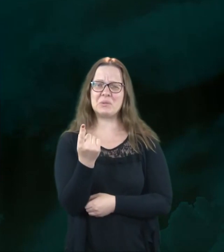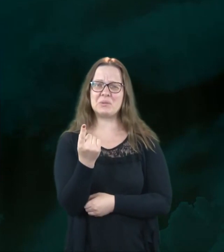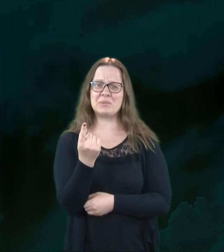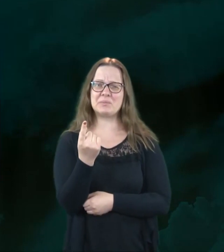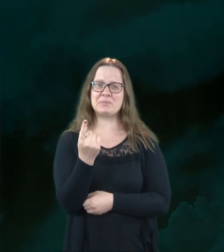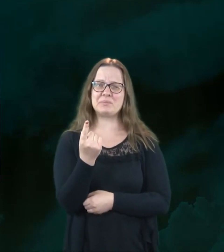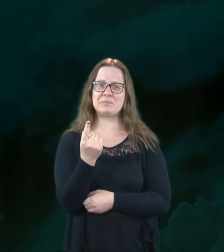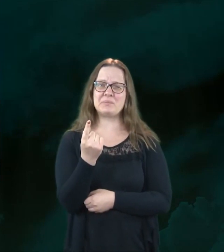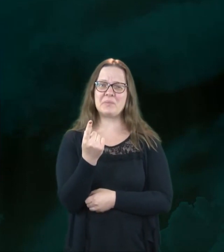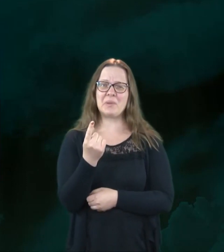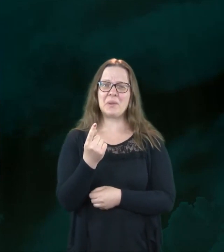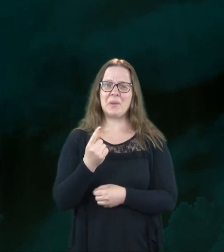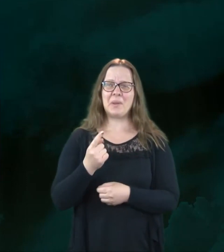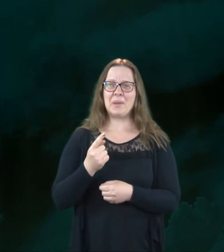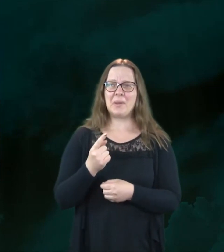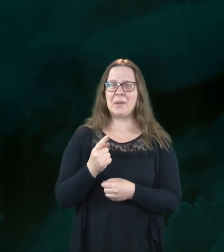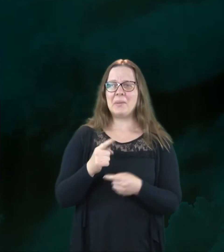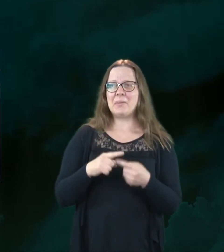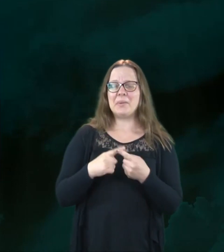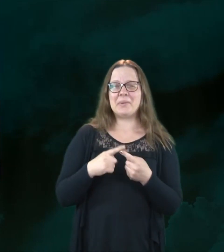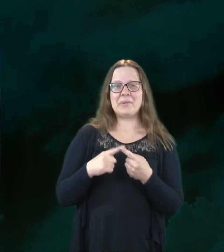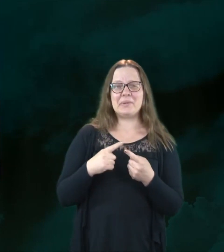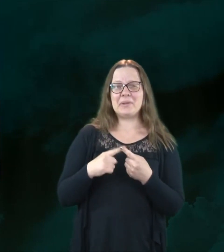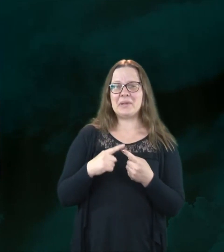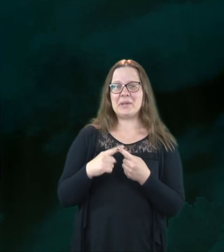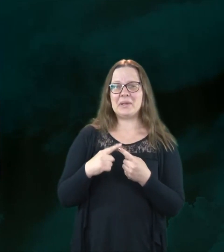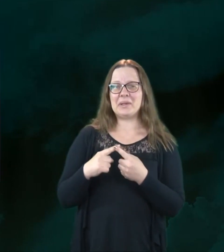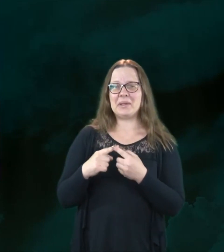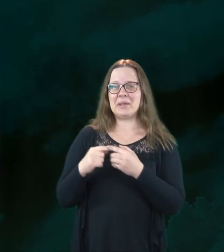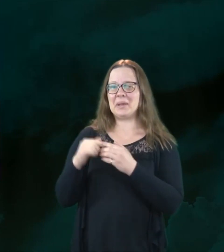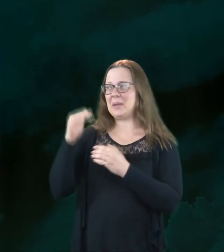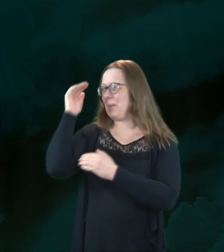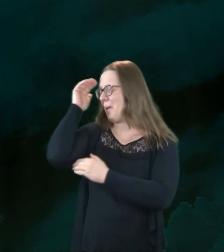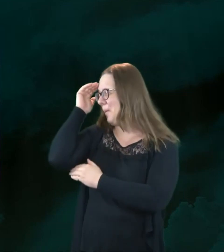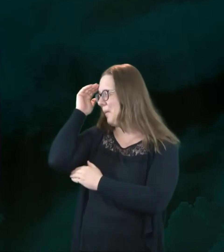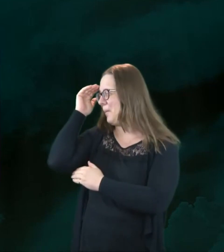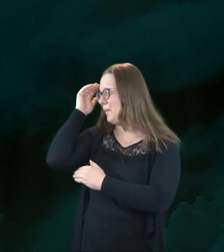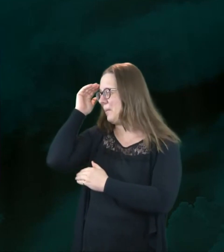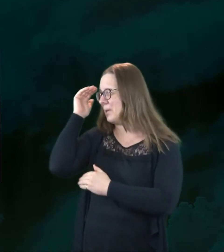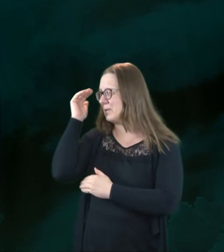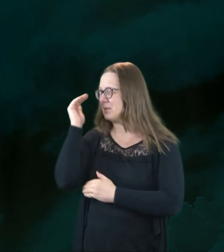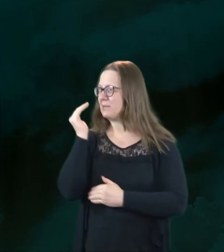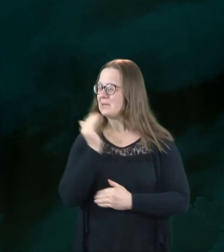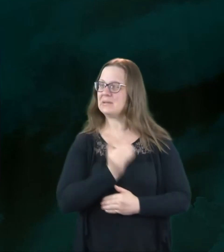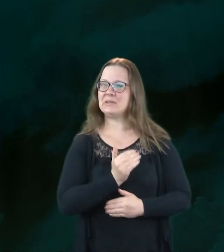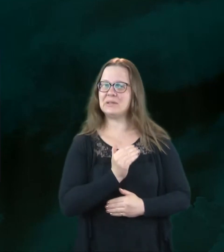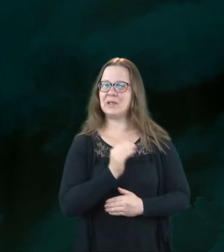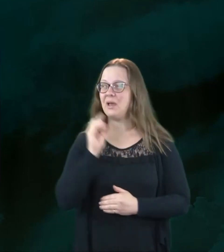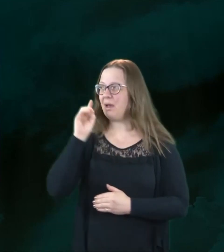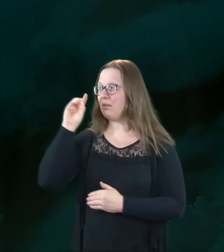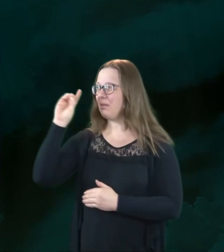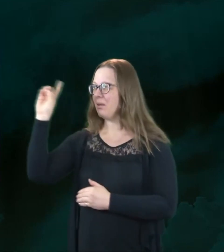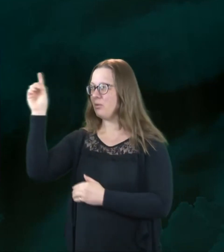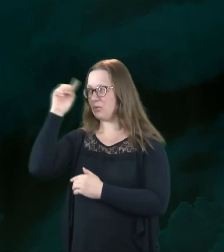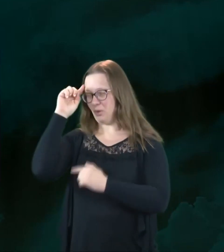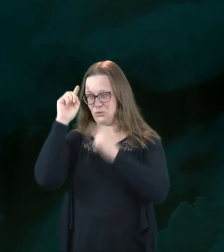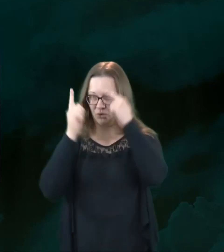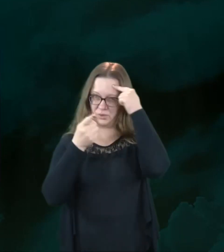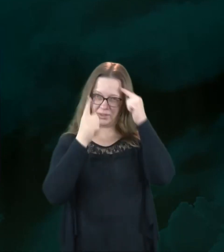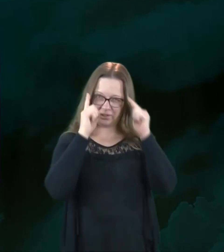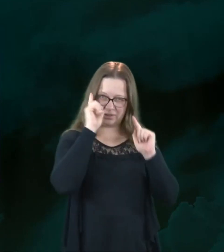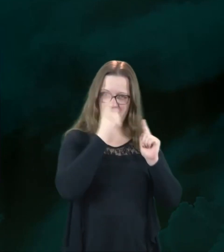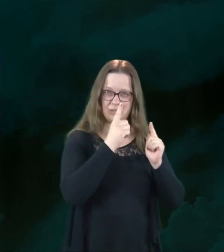à autoridade de Deus, e ele juntamente com os que rebelaram com ele, formaram uma